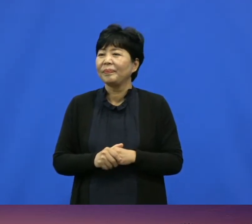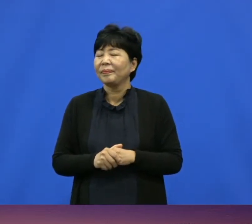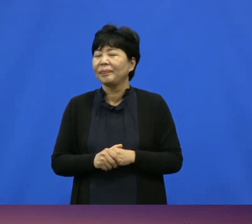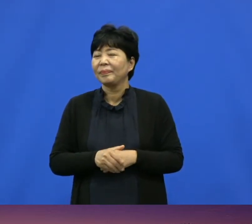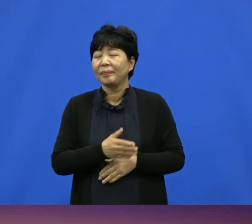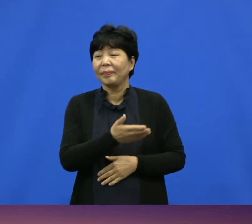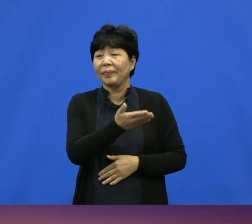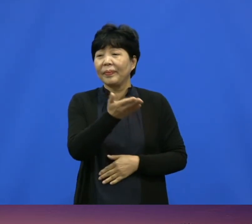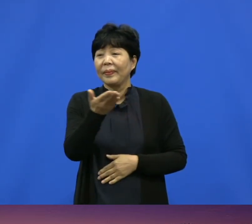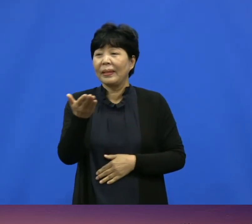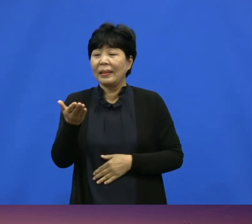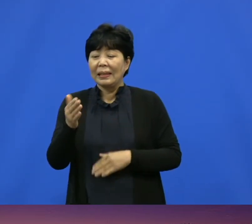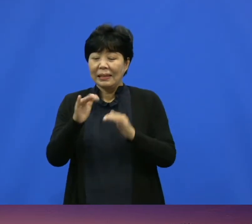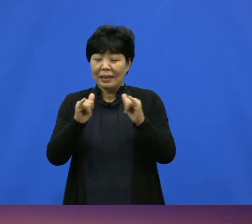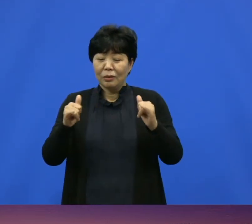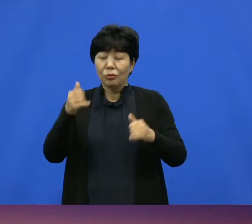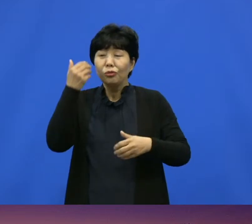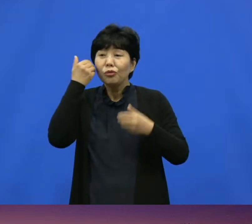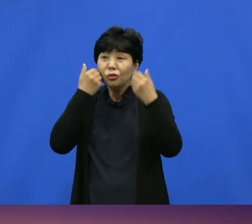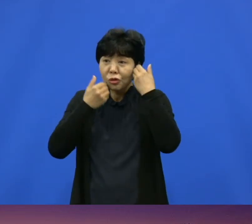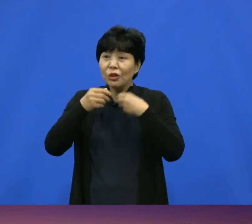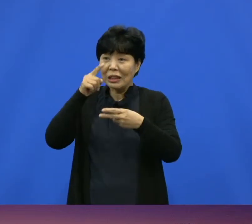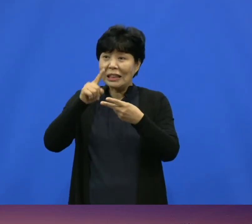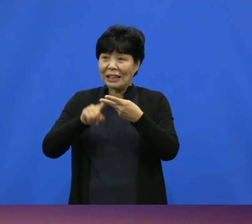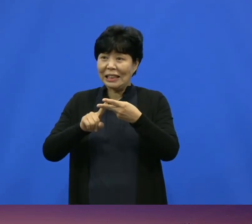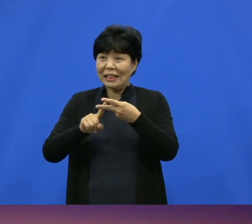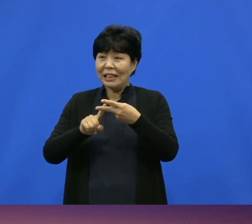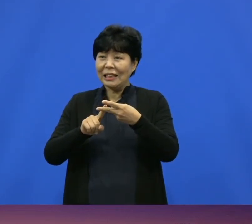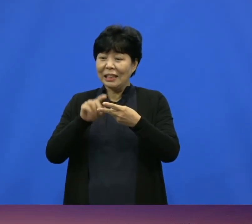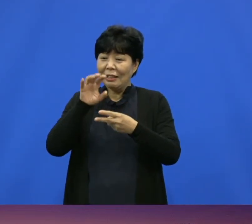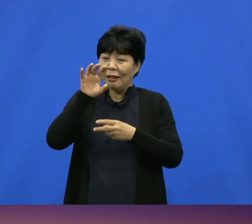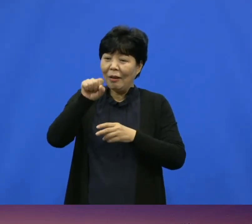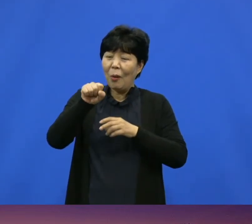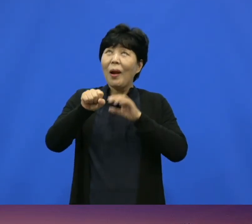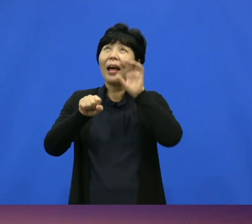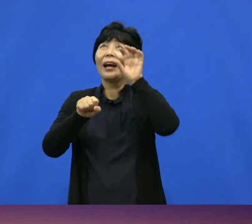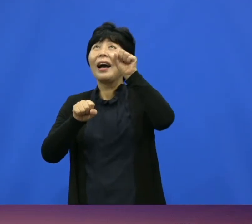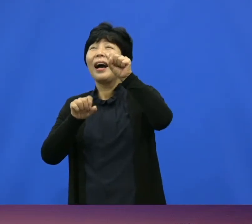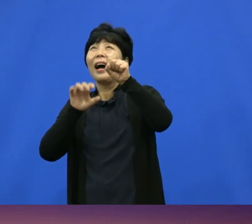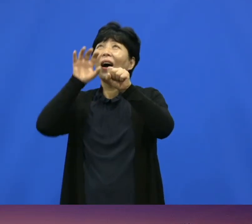여러분, 사람들은 누구나 처음에는 올라가는 사다리를 타고 올라갑니다. 올라가.